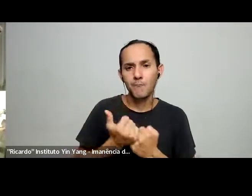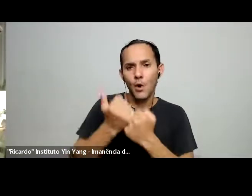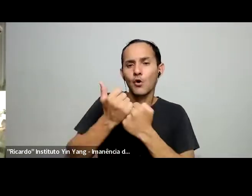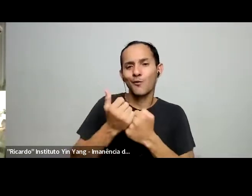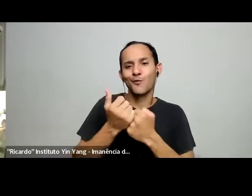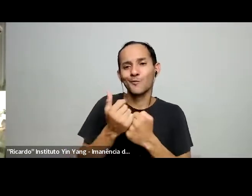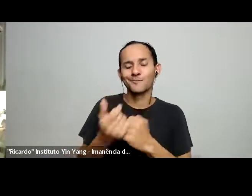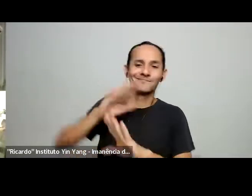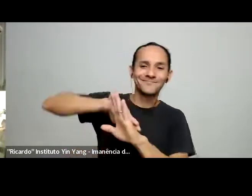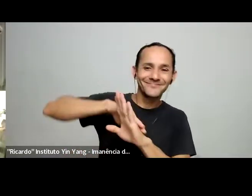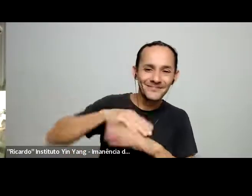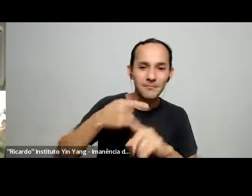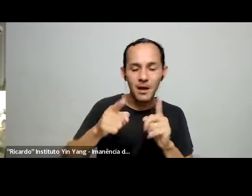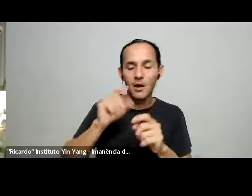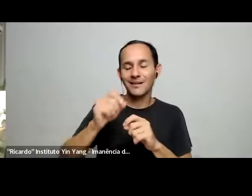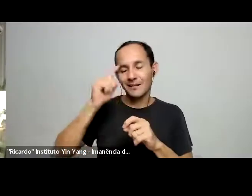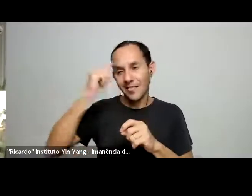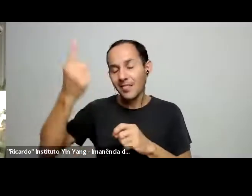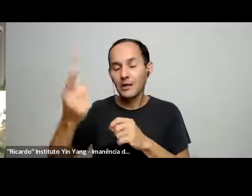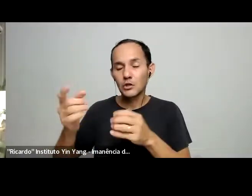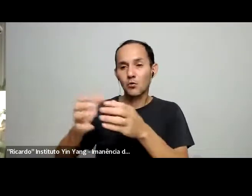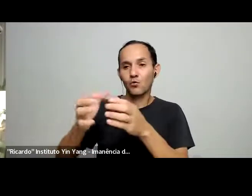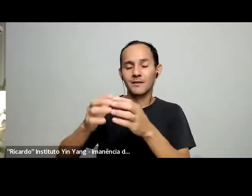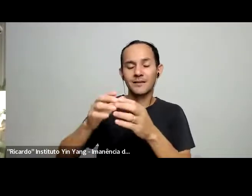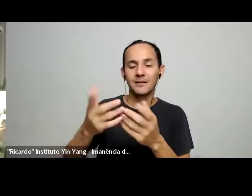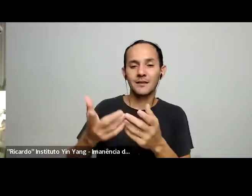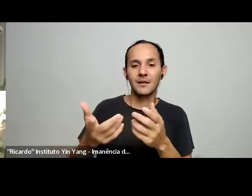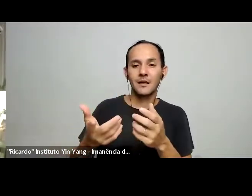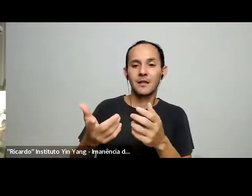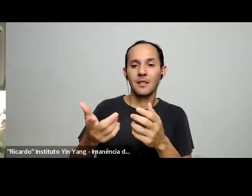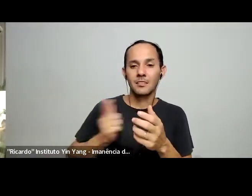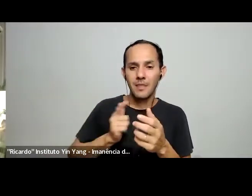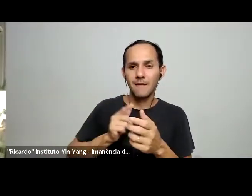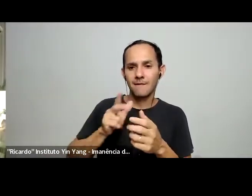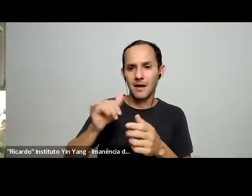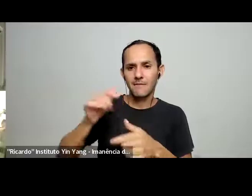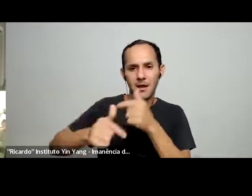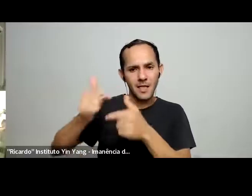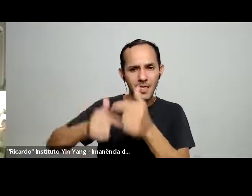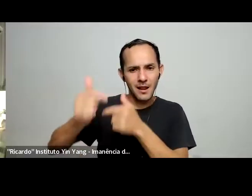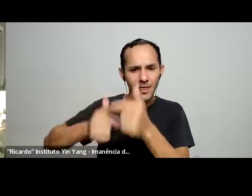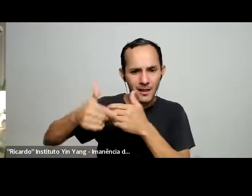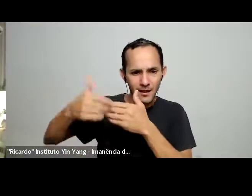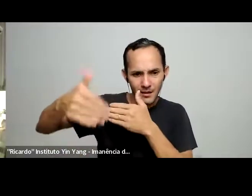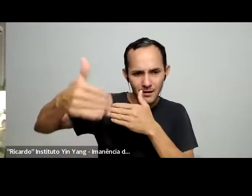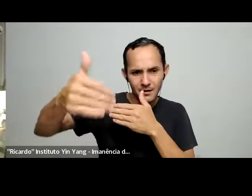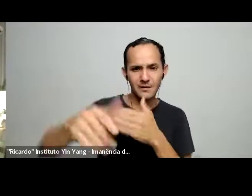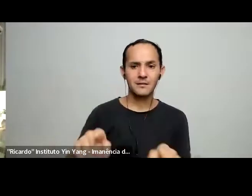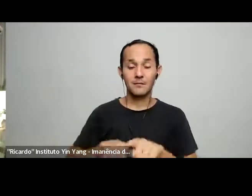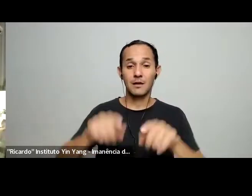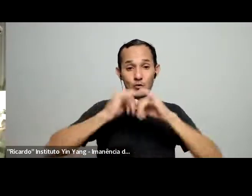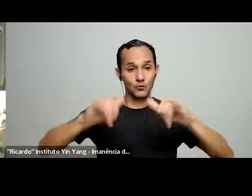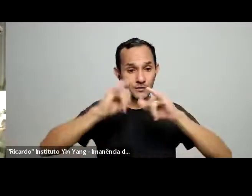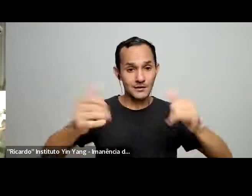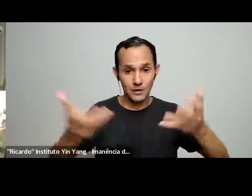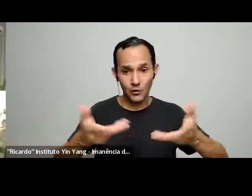E nesse brainstorm, nesse grupo, que fará muitas mais coisas daqui para frente, além da notícia que a gente está dando